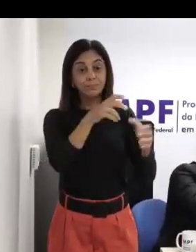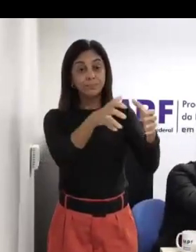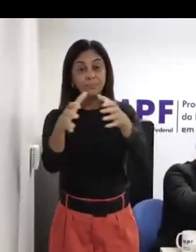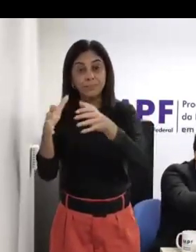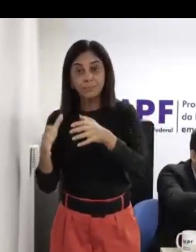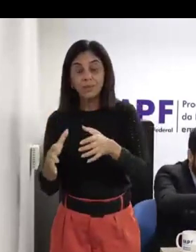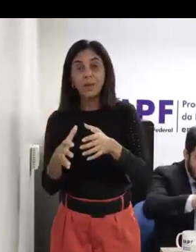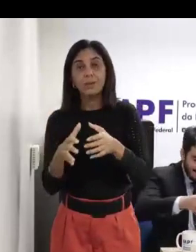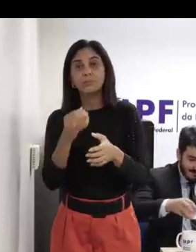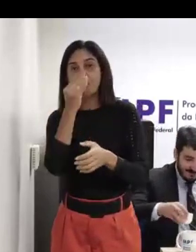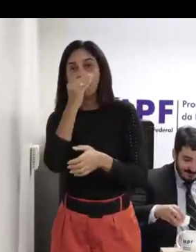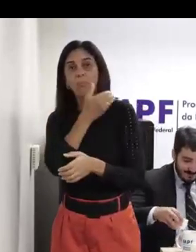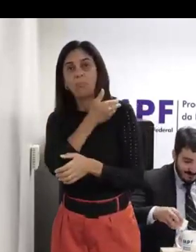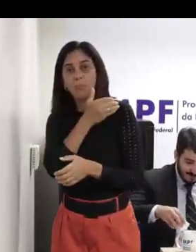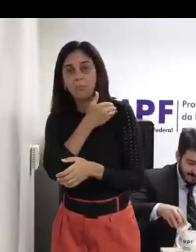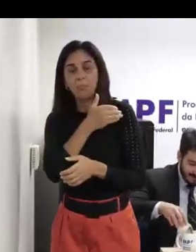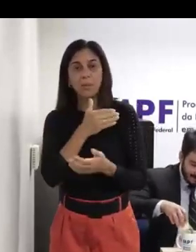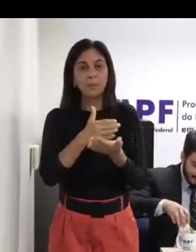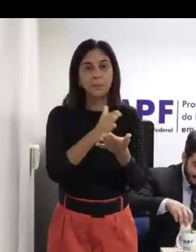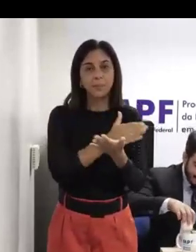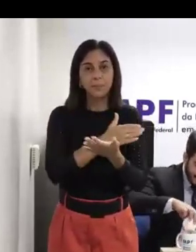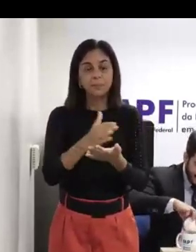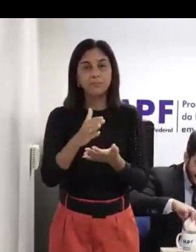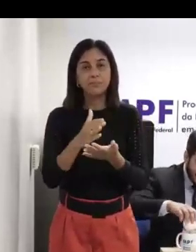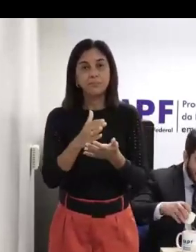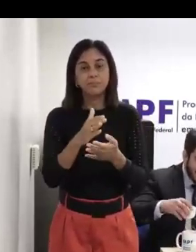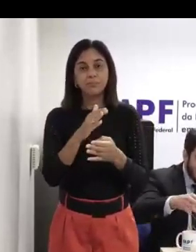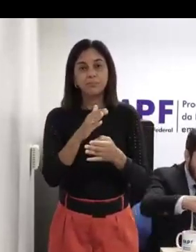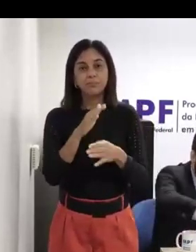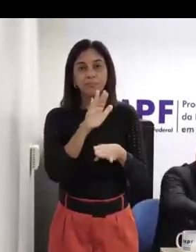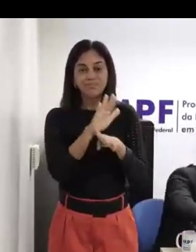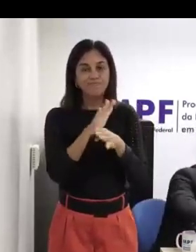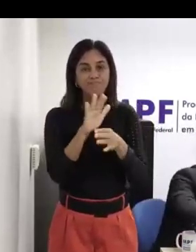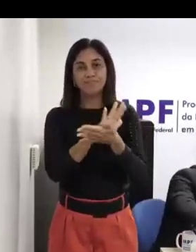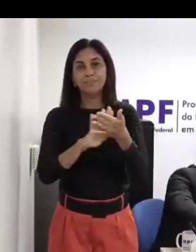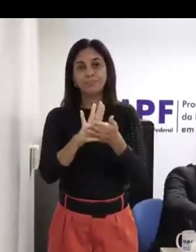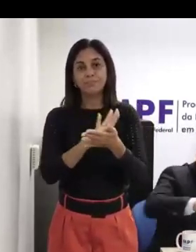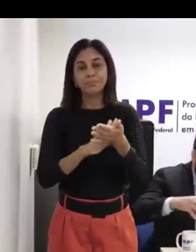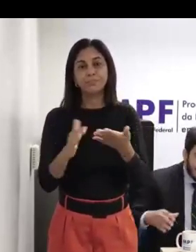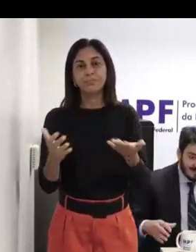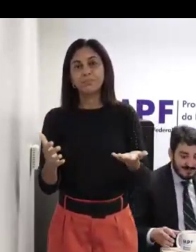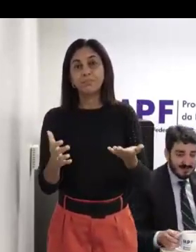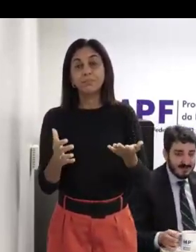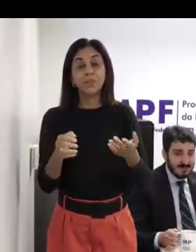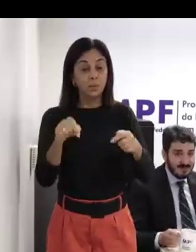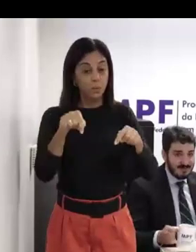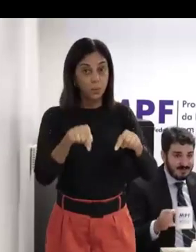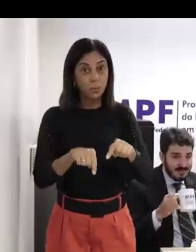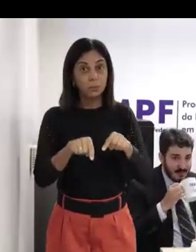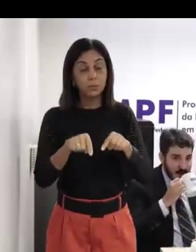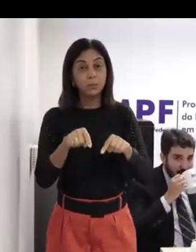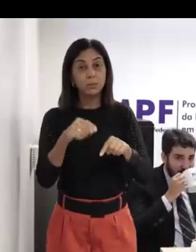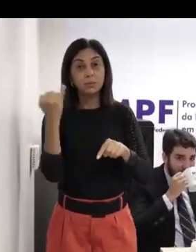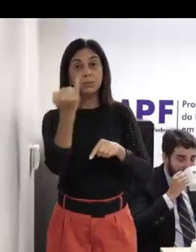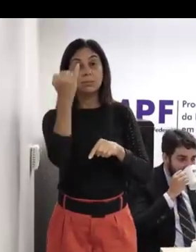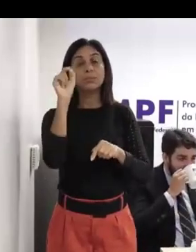pessoas invisíveis aos olhos da sociedade até mesmo dentro de casa então é muito importante discutir essas respostas né né mas